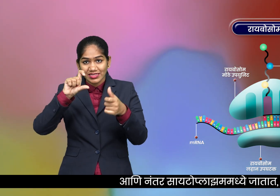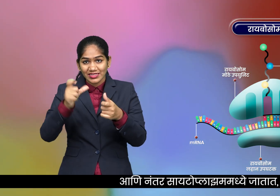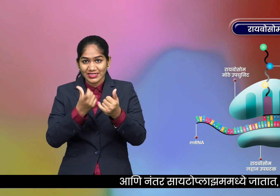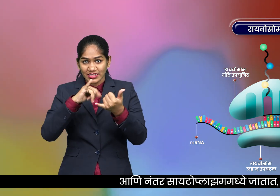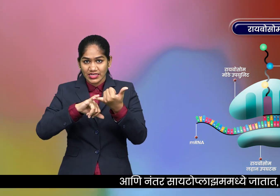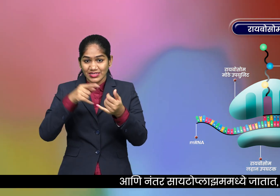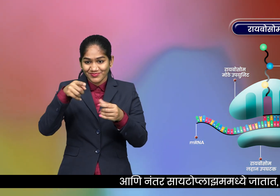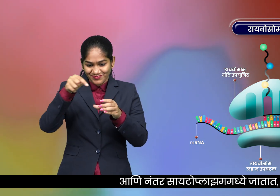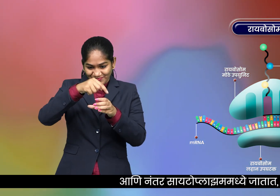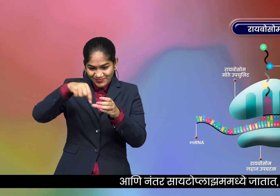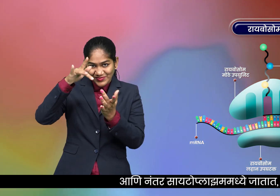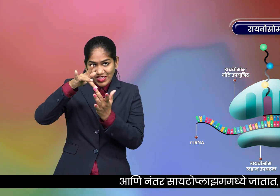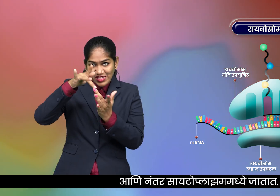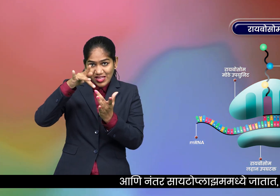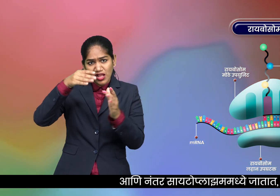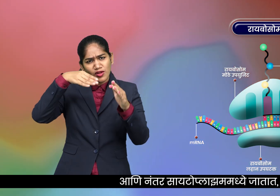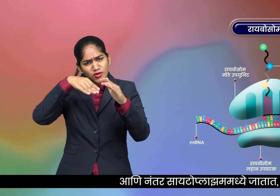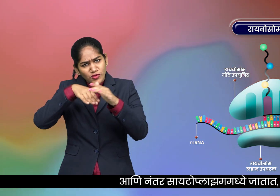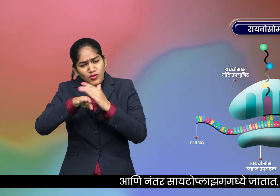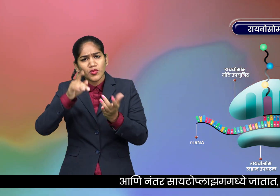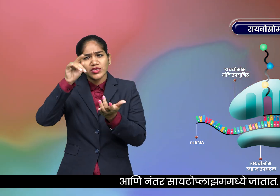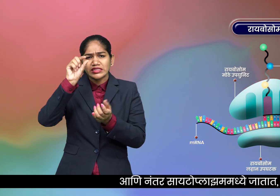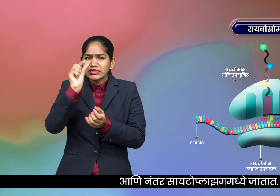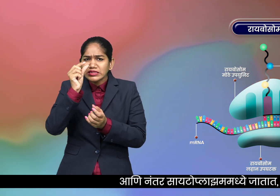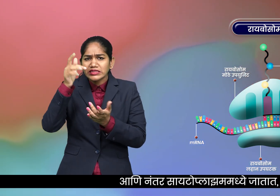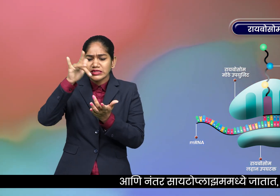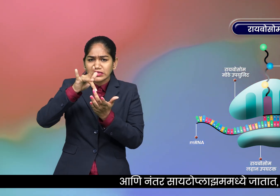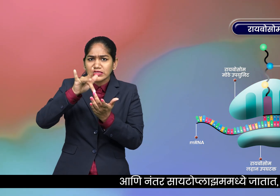आणि नंतर सायटोप्लाझममध्ये जातात.